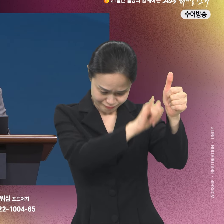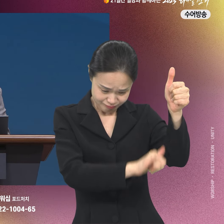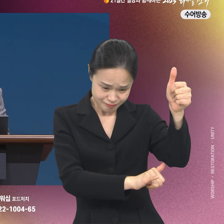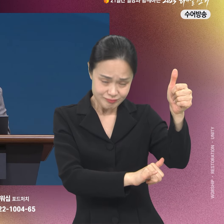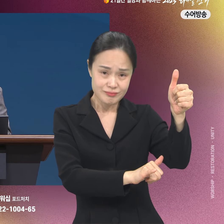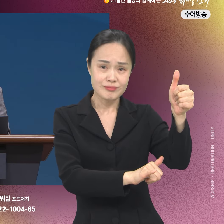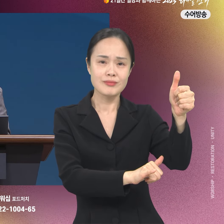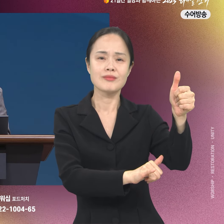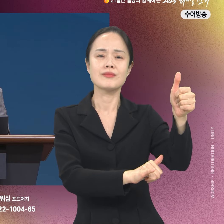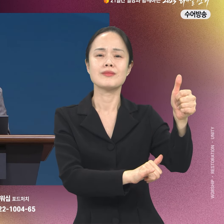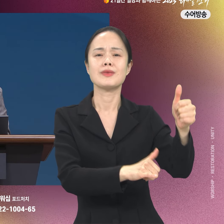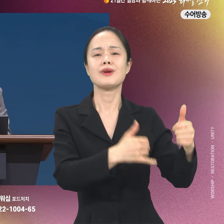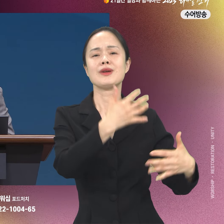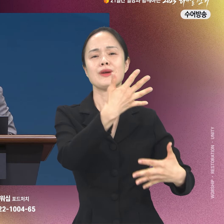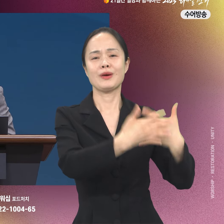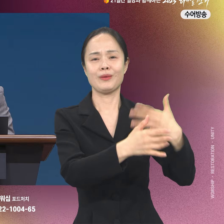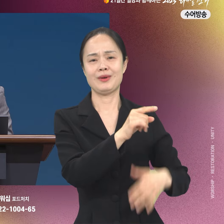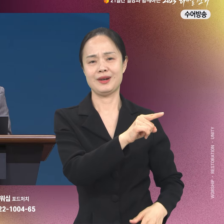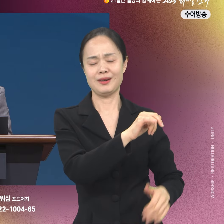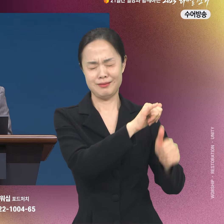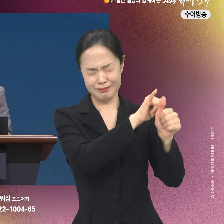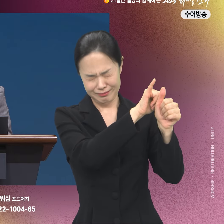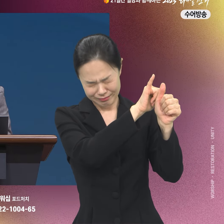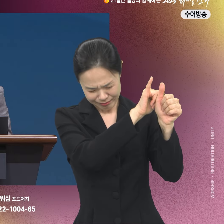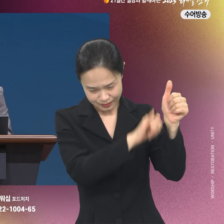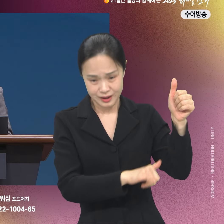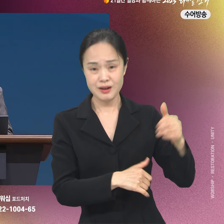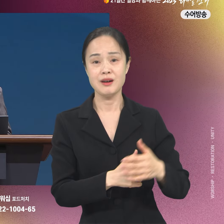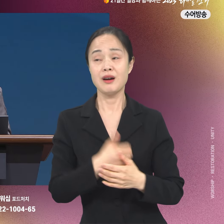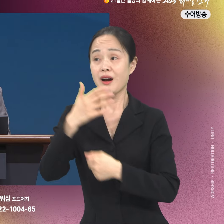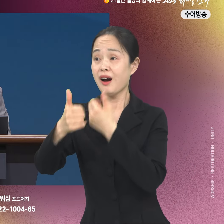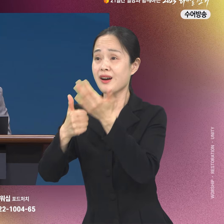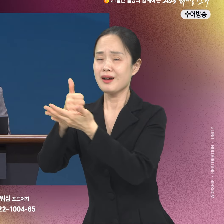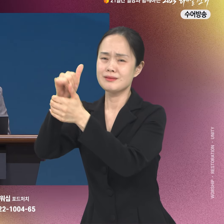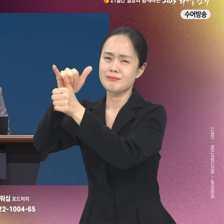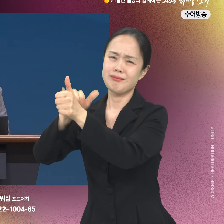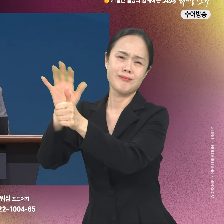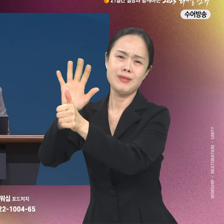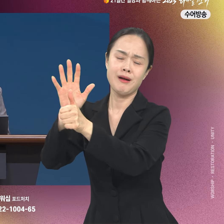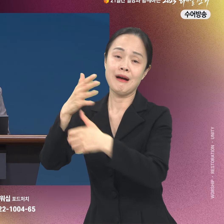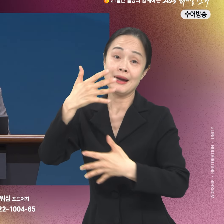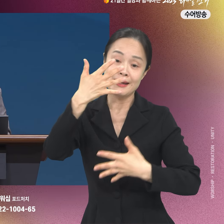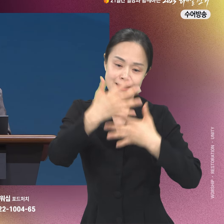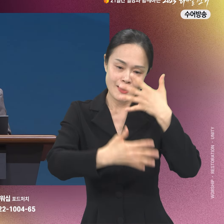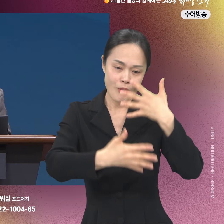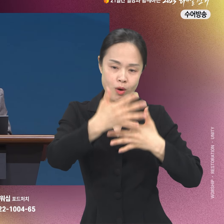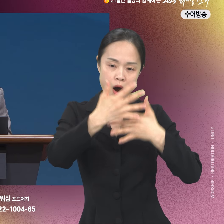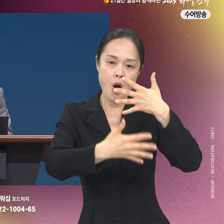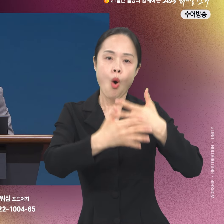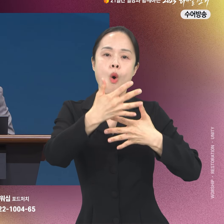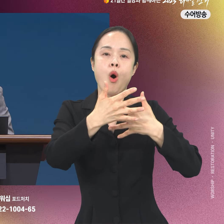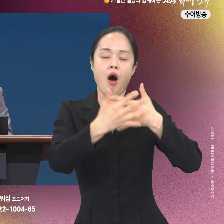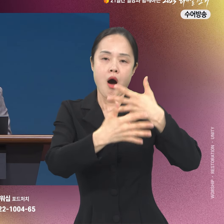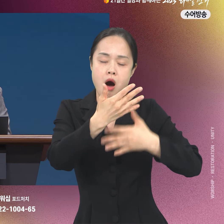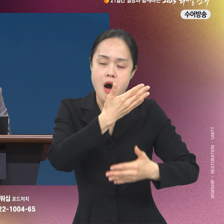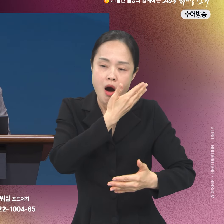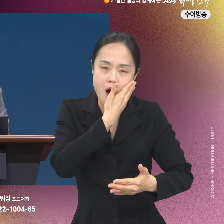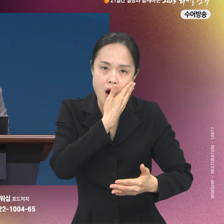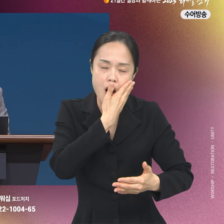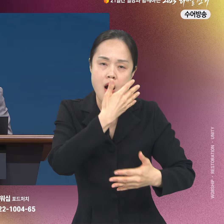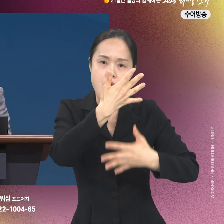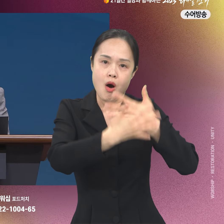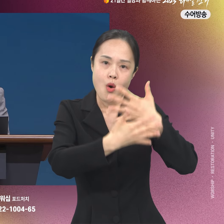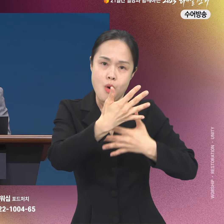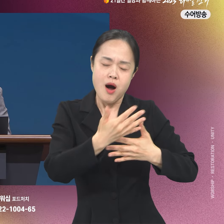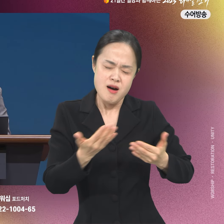자리를 다른 것이 차지하고 있었던 겁니다. 그러니까 우리가 우상 숭배를 한다고 하면 무슨 제단 가서 절 드리고